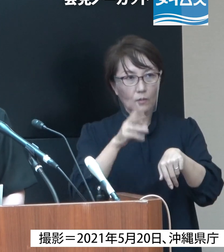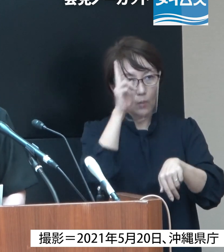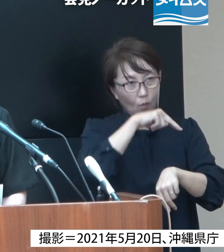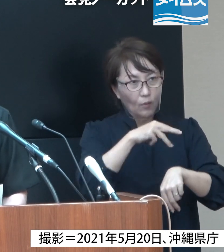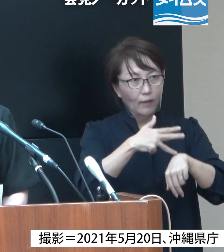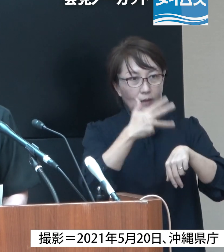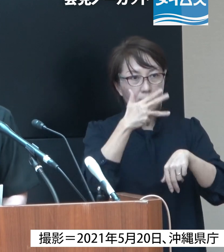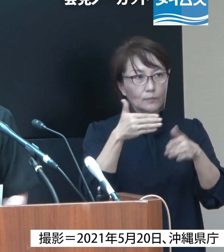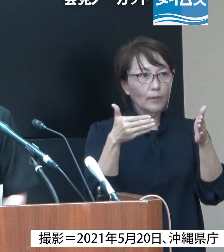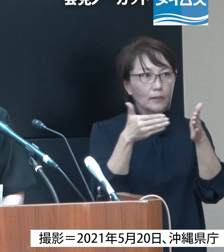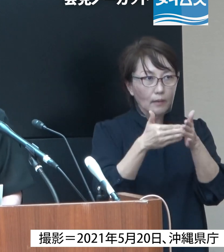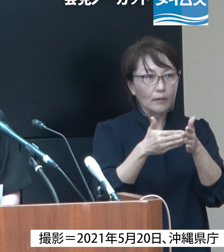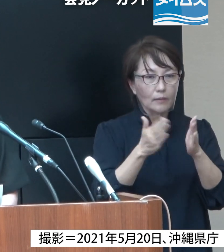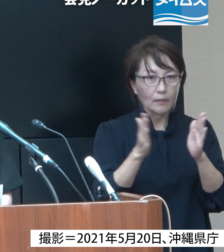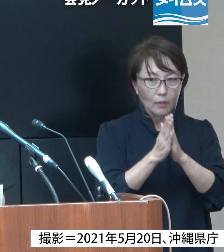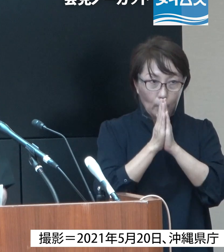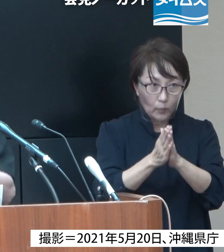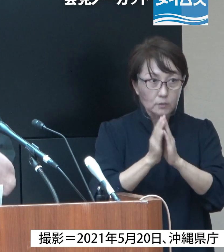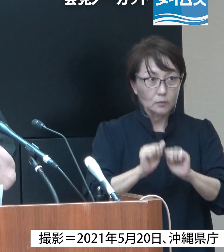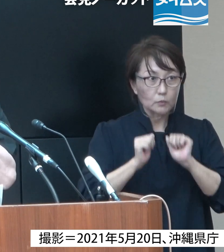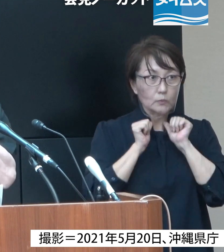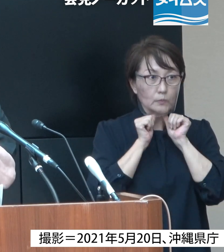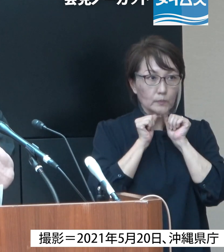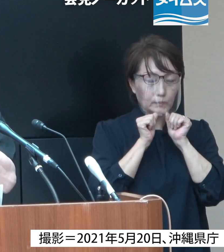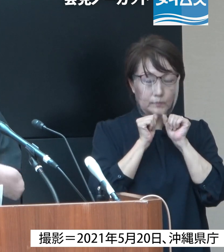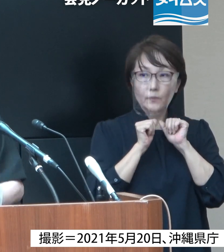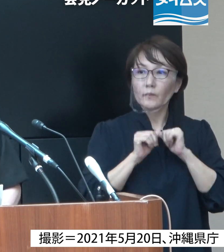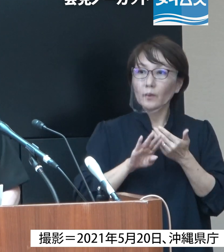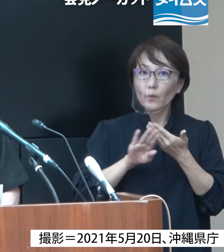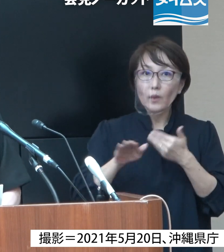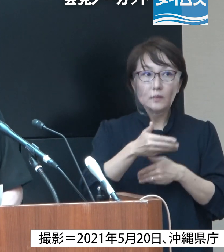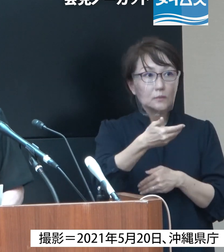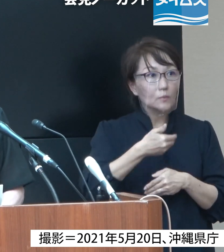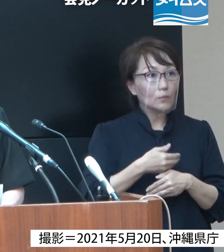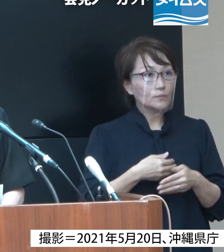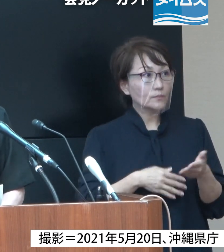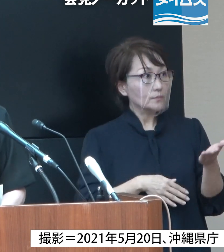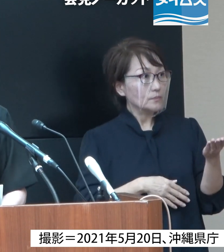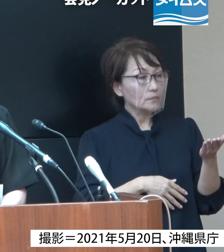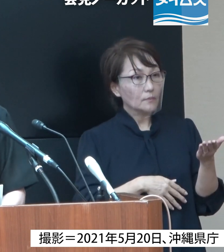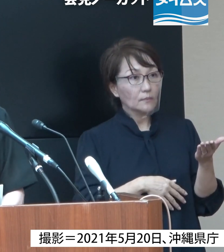短ということになります。 ありがとうございます。 他にご質問ございますでしょうか。